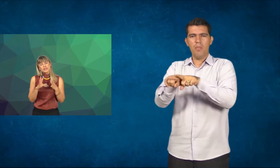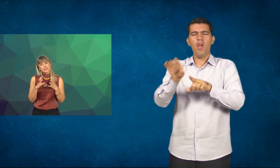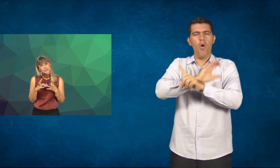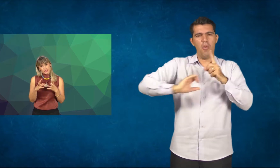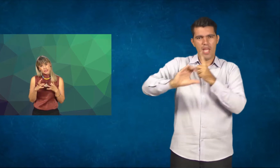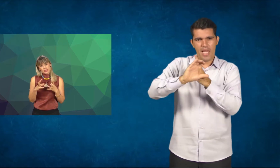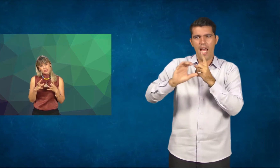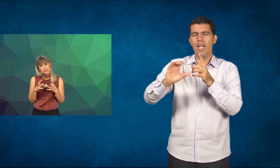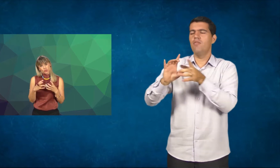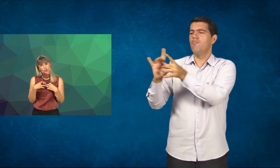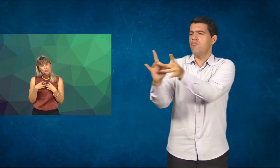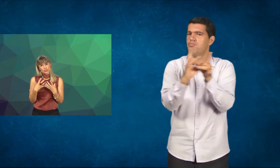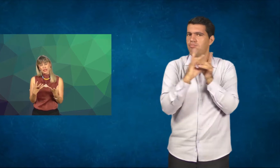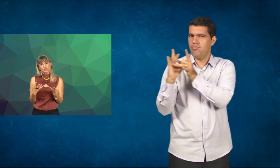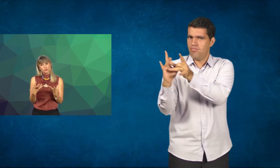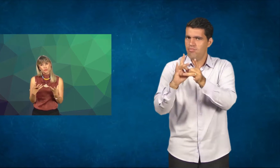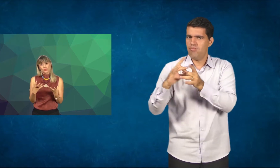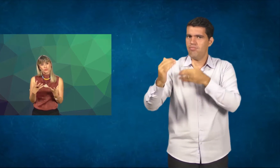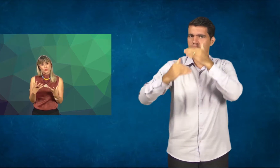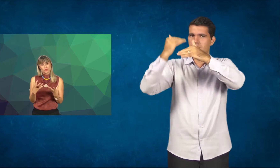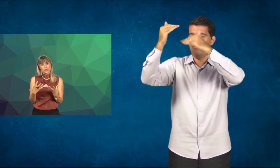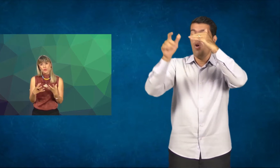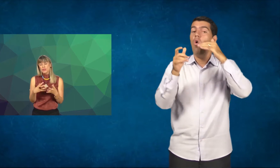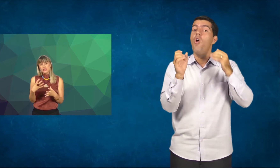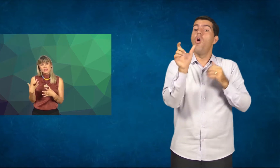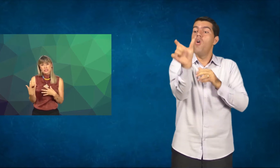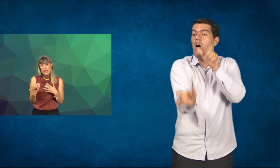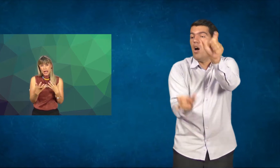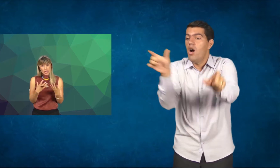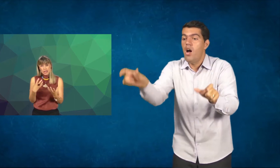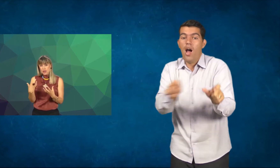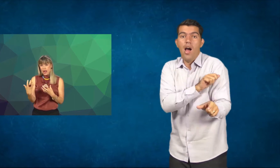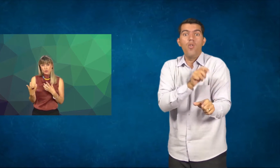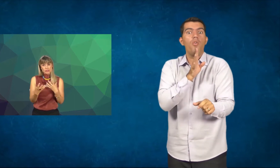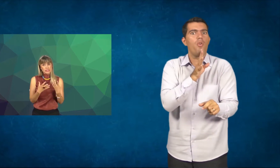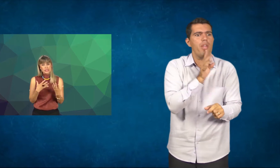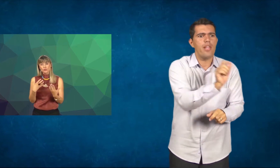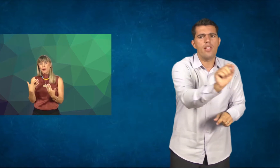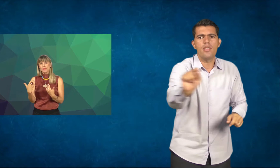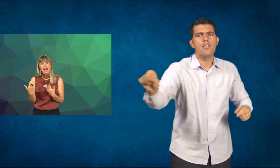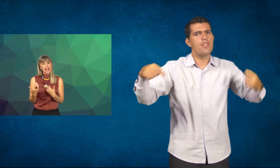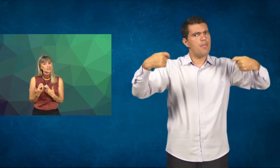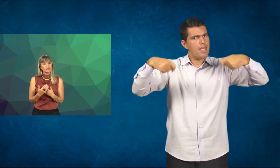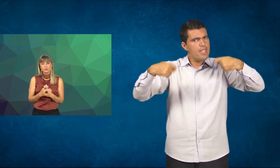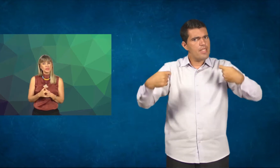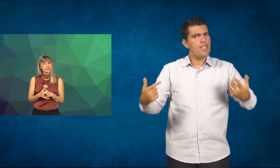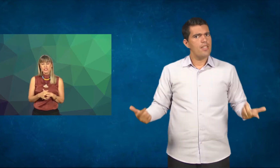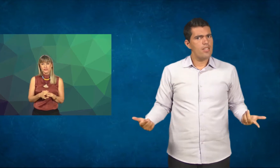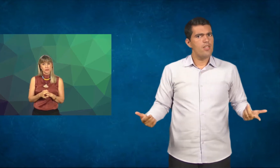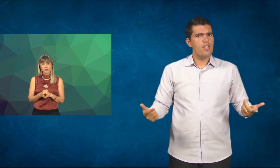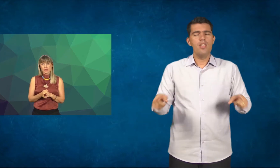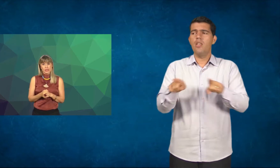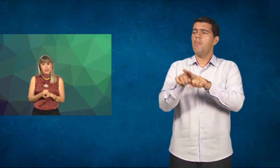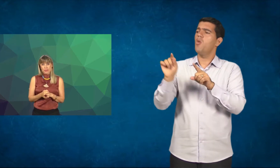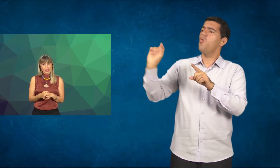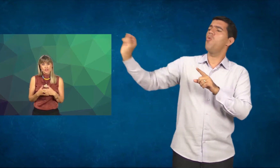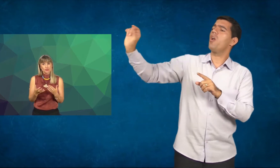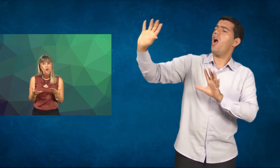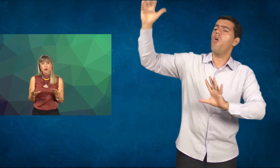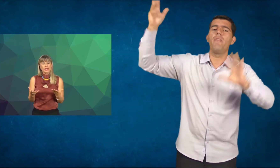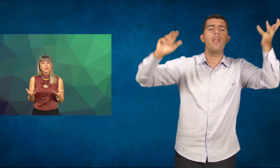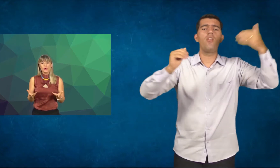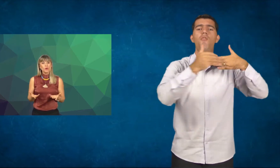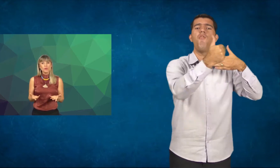Sem conhecer nossos alunos e o que está acontecendo à margem, não é possível